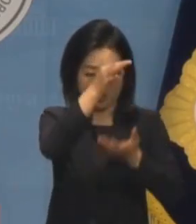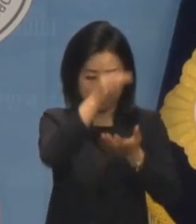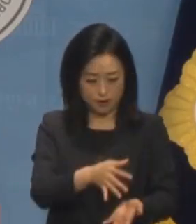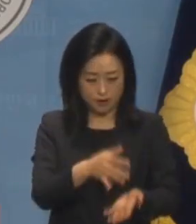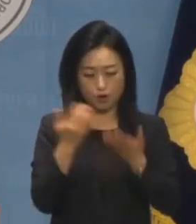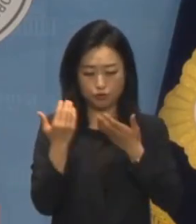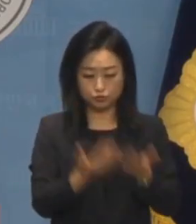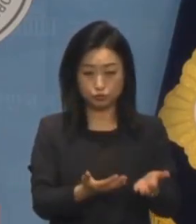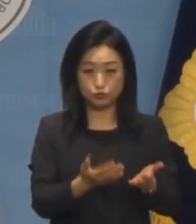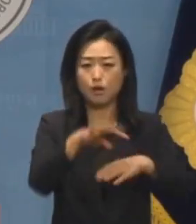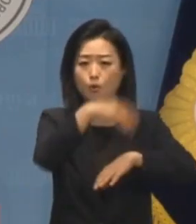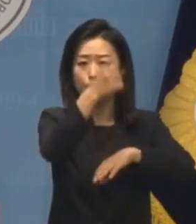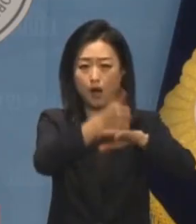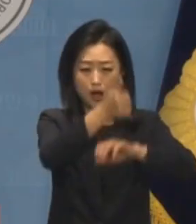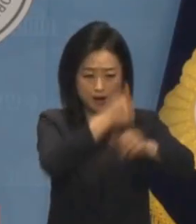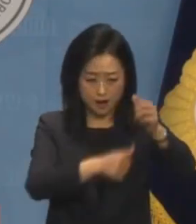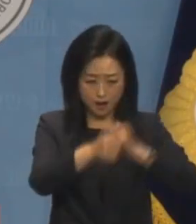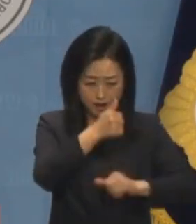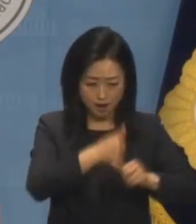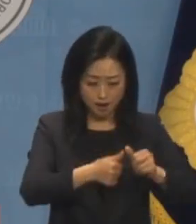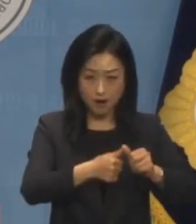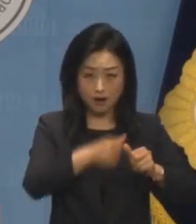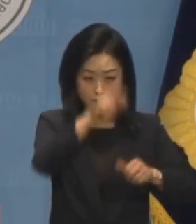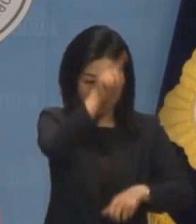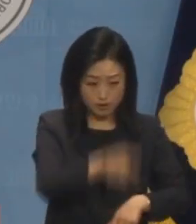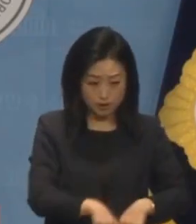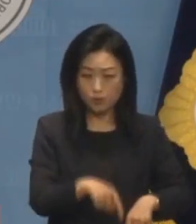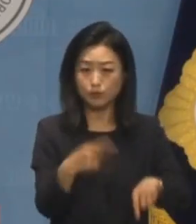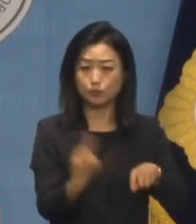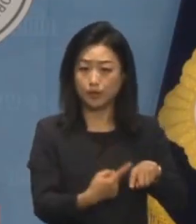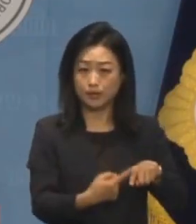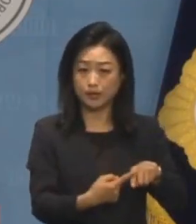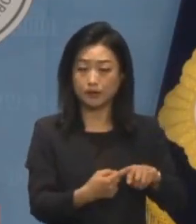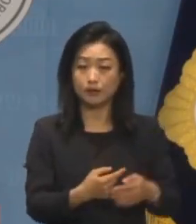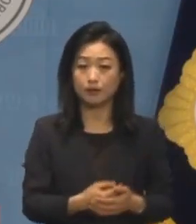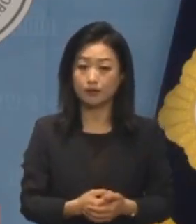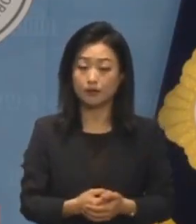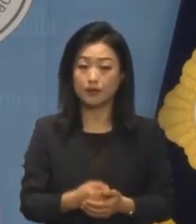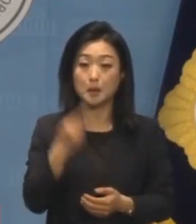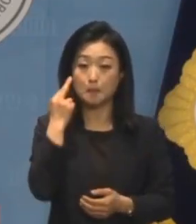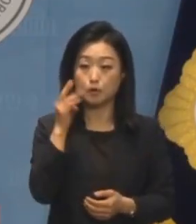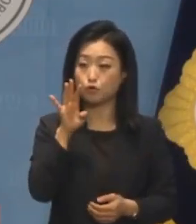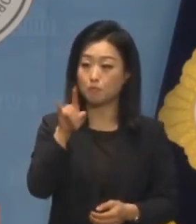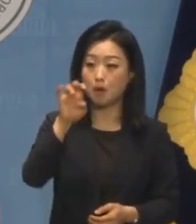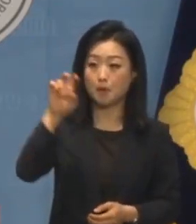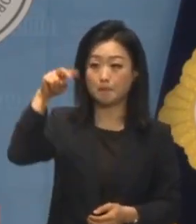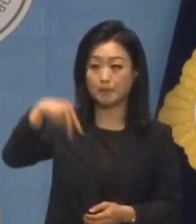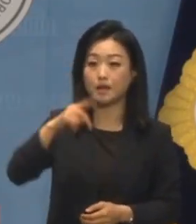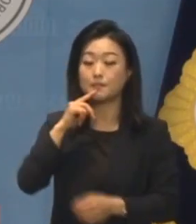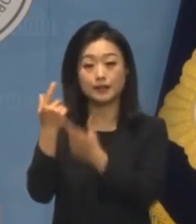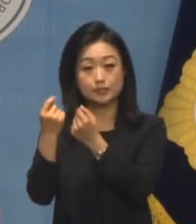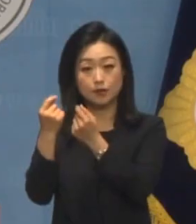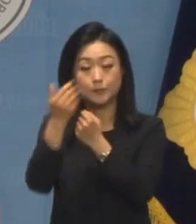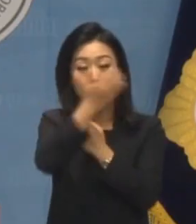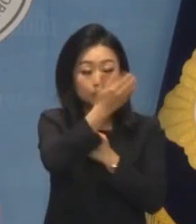사회로 돌리려고 하고 있습니다. 워렌 버핏이 이야기했듯 우리나라 청년들이